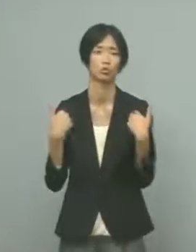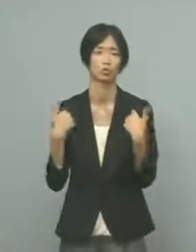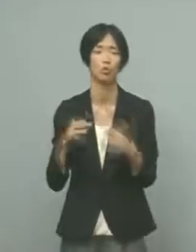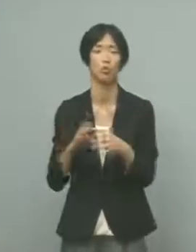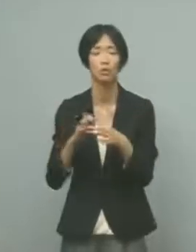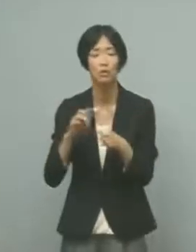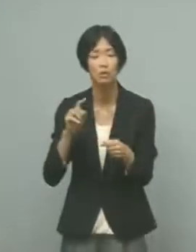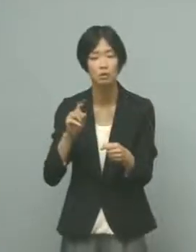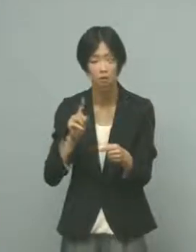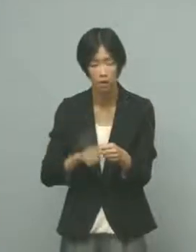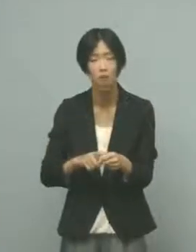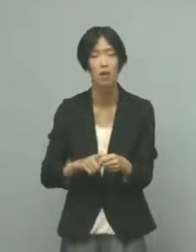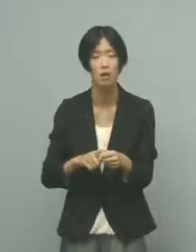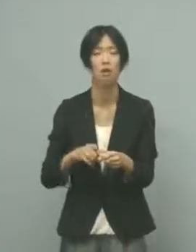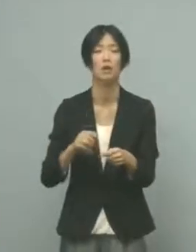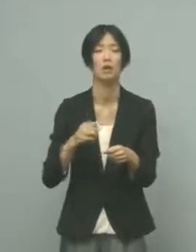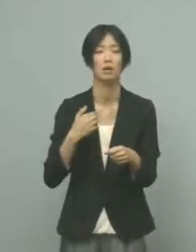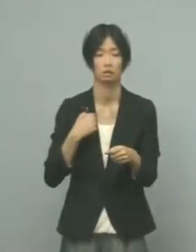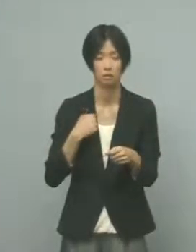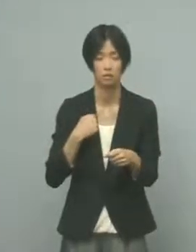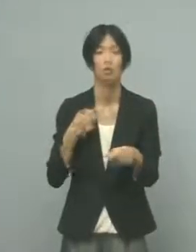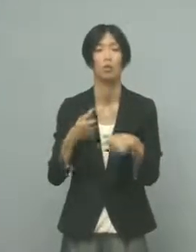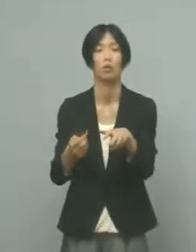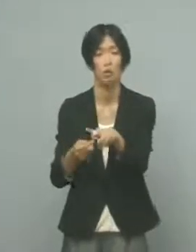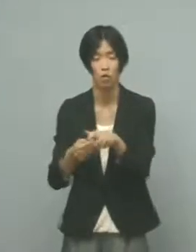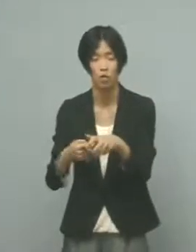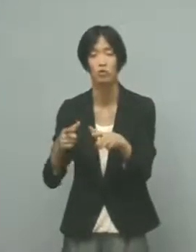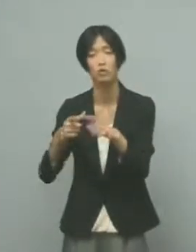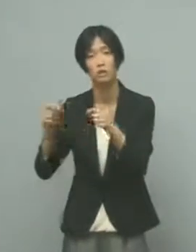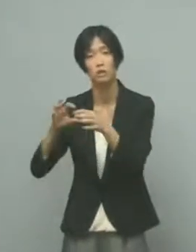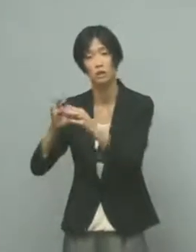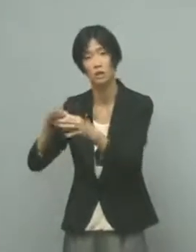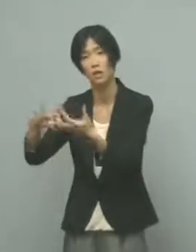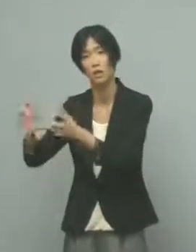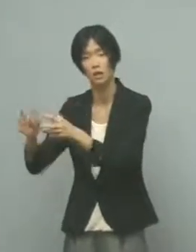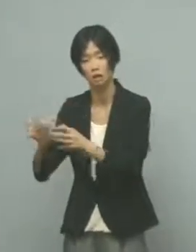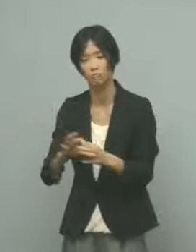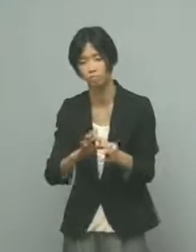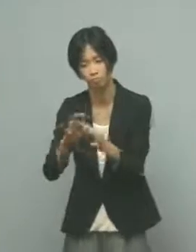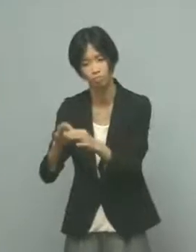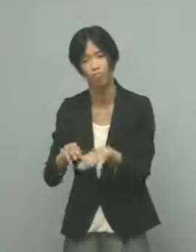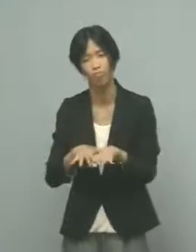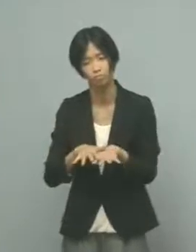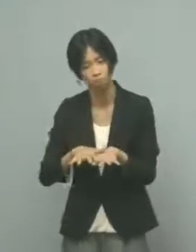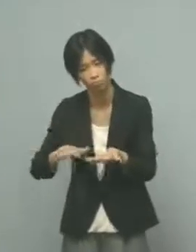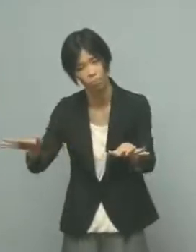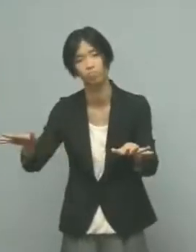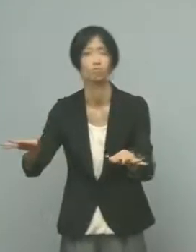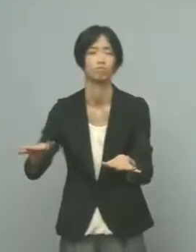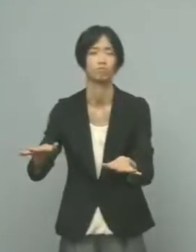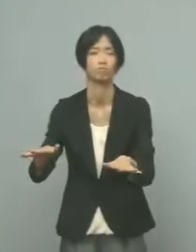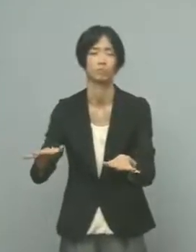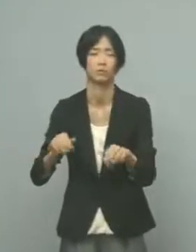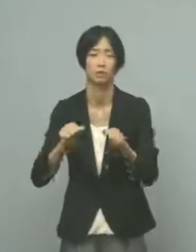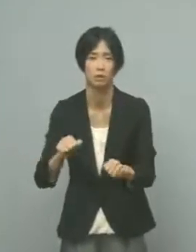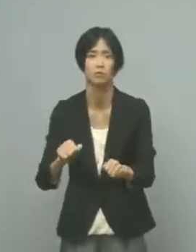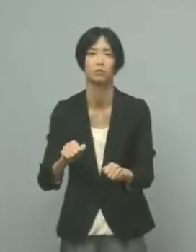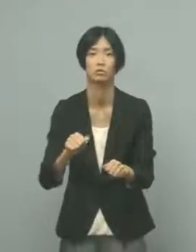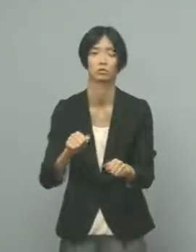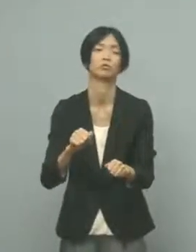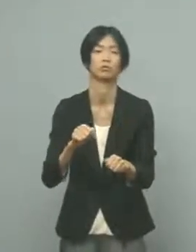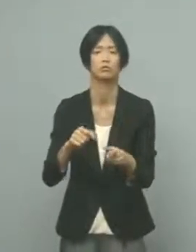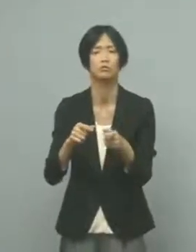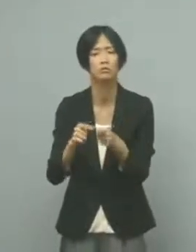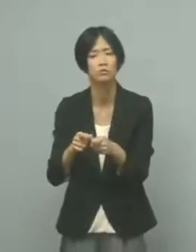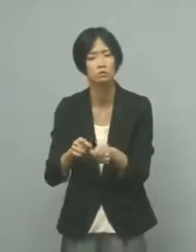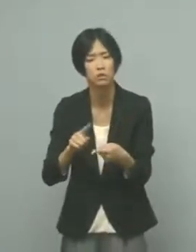県市町村あるいは国の関係機関なども連携を図りながら周知を図っていくというようなことになるわけですが、例えば具